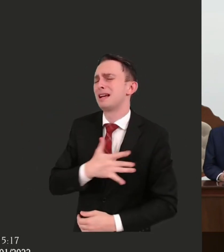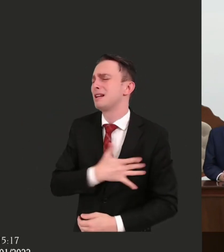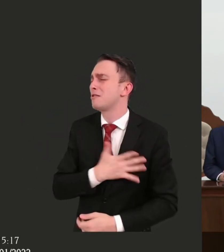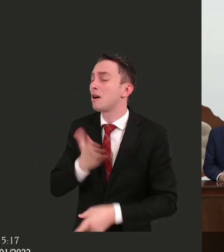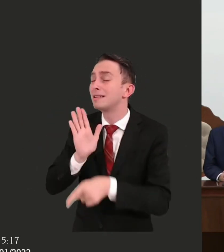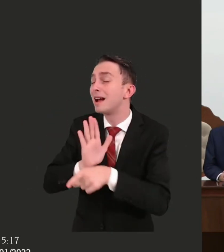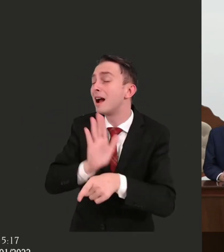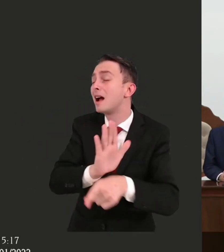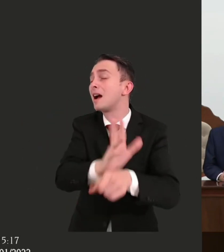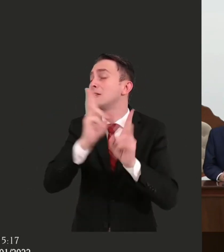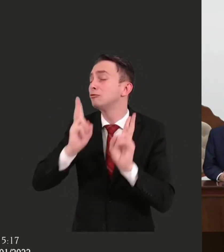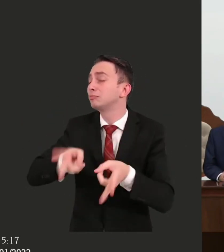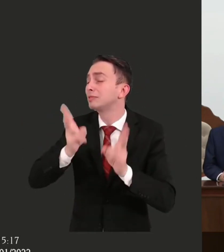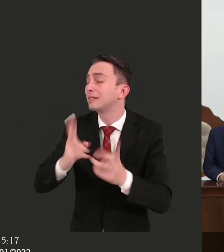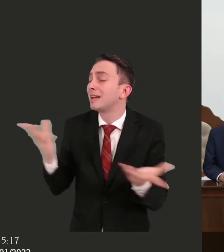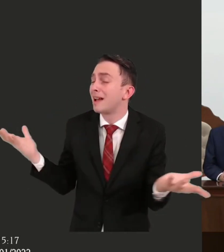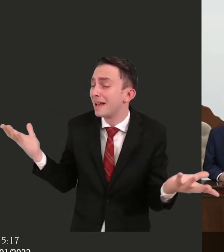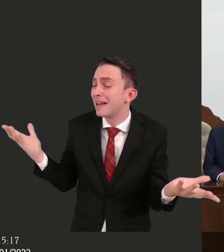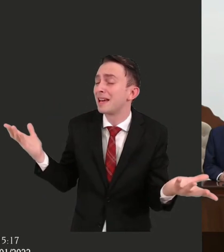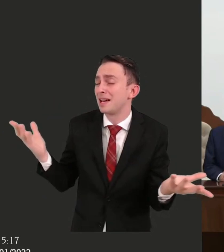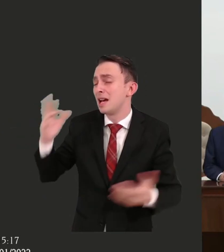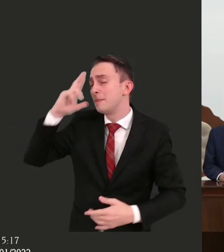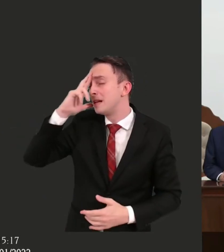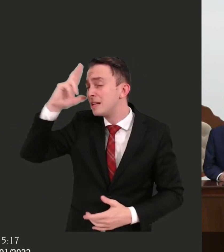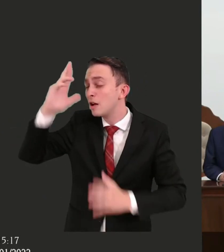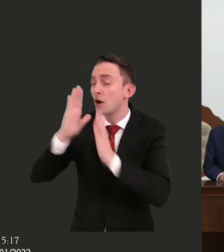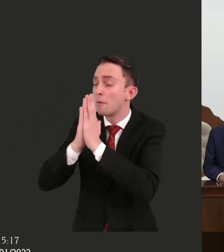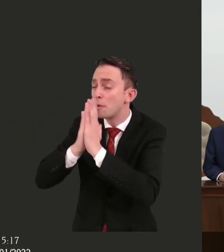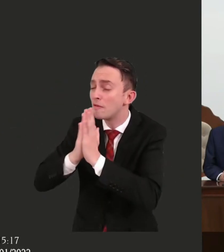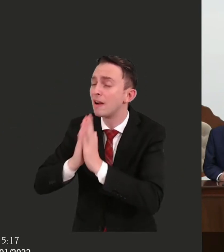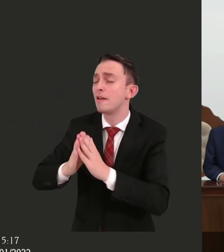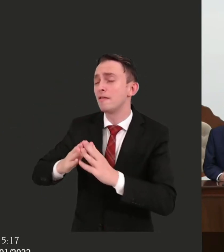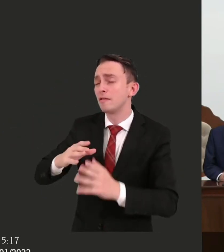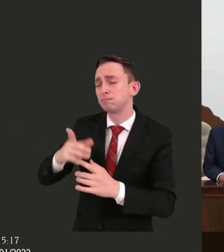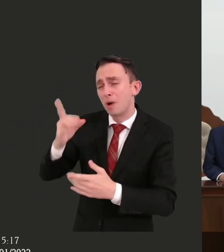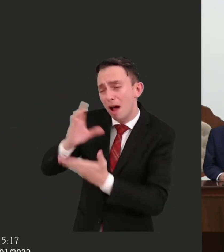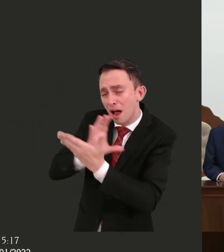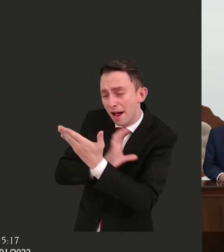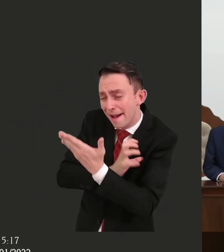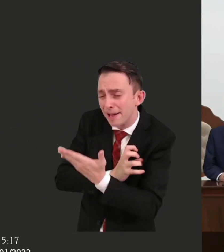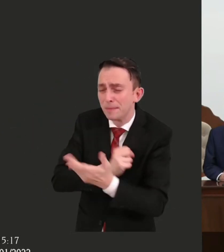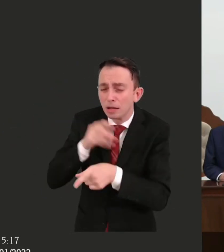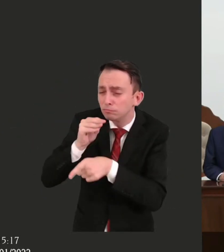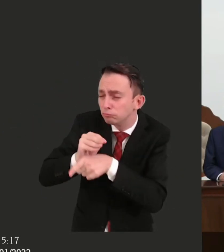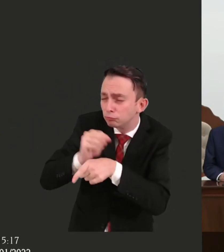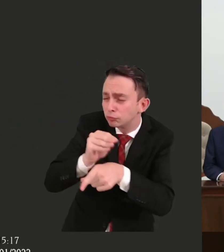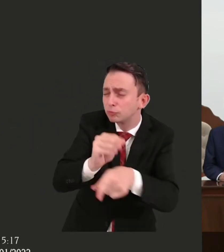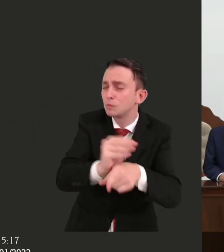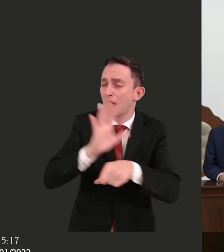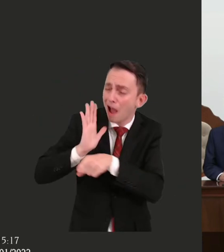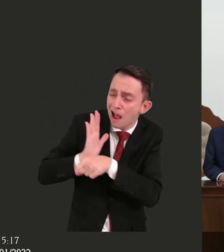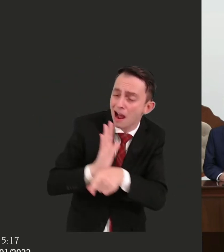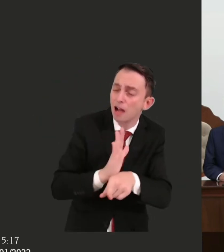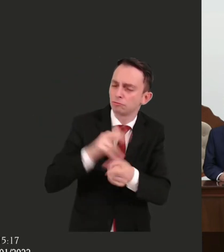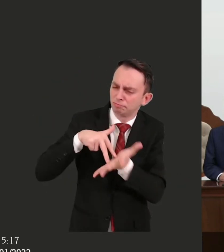Permita que nós possamos abraçar este Teu amor ao nosso favor e Te servir até o fim da